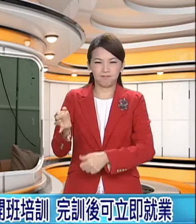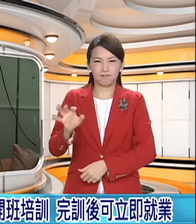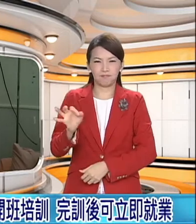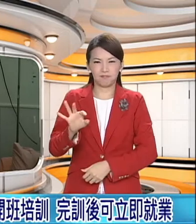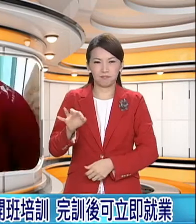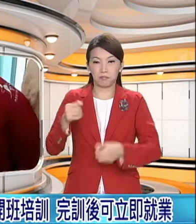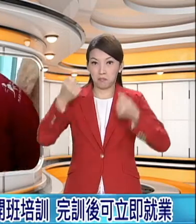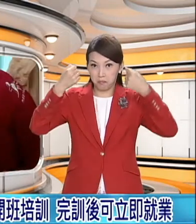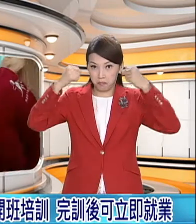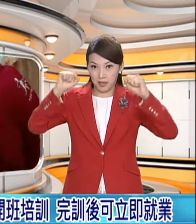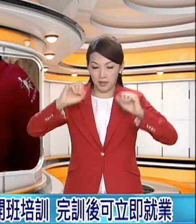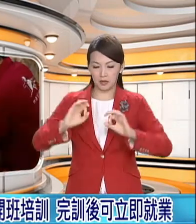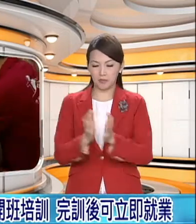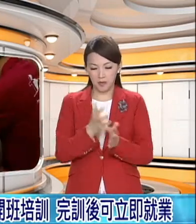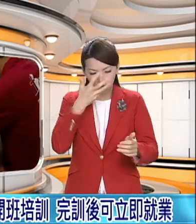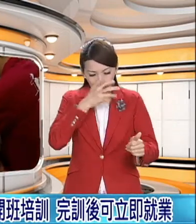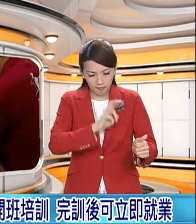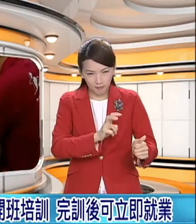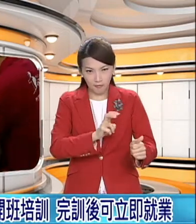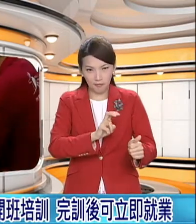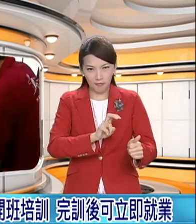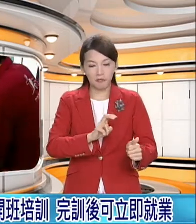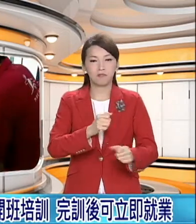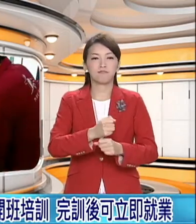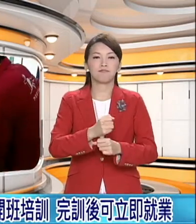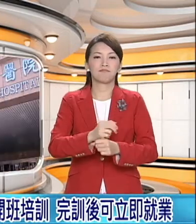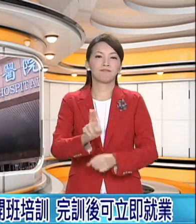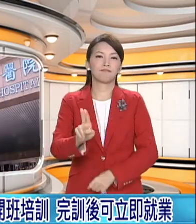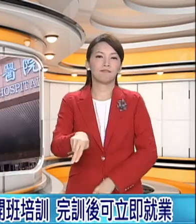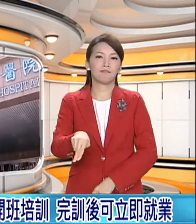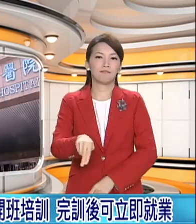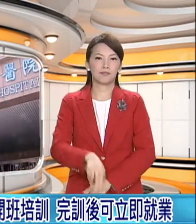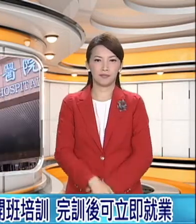训练课程，在结训之后可以马上就业。